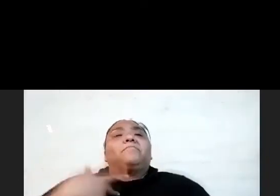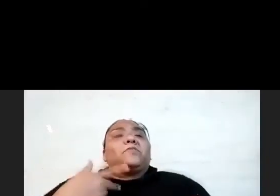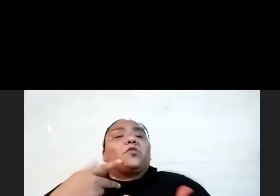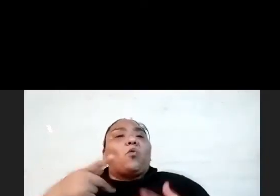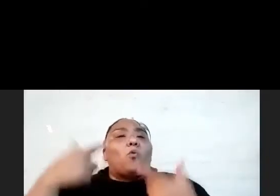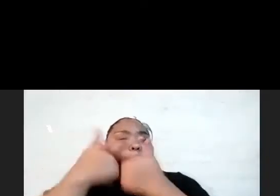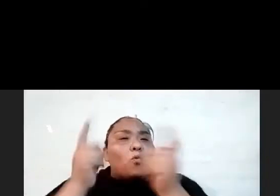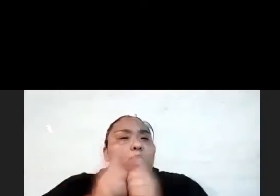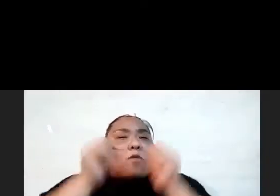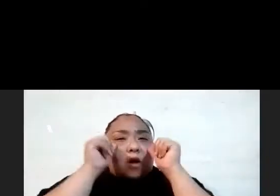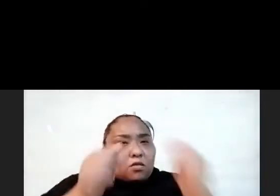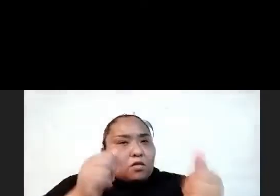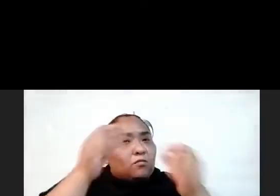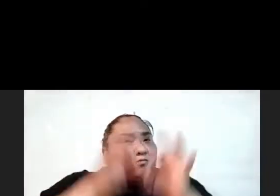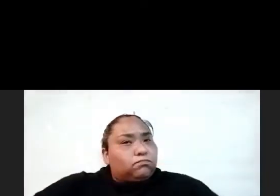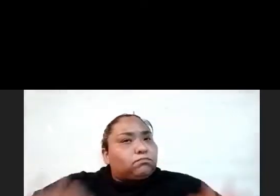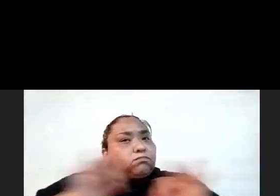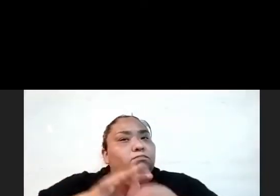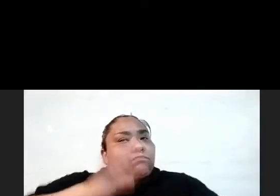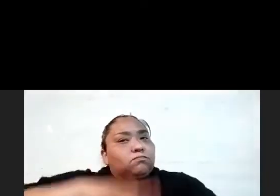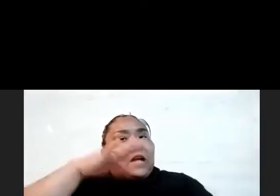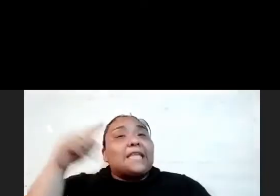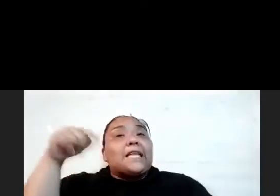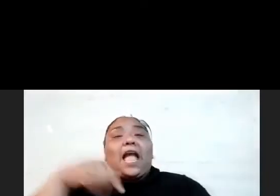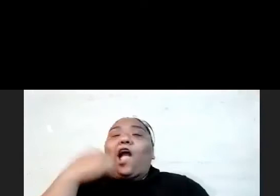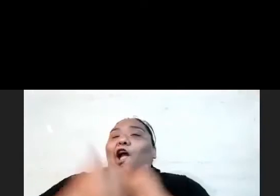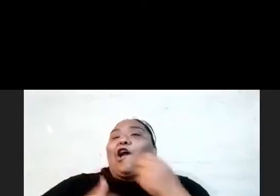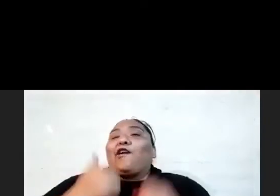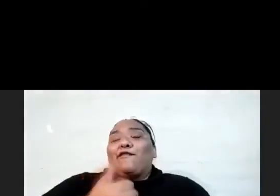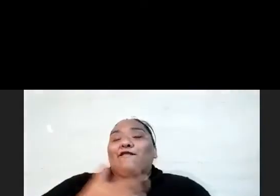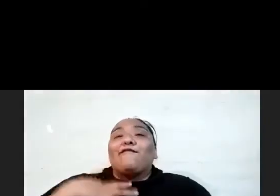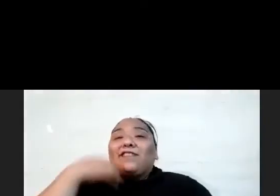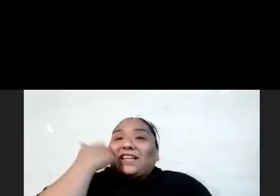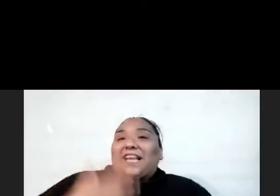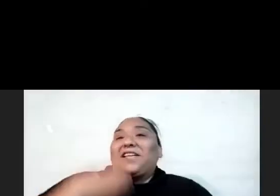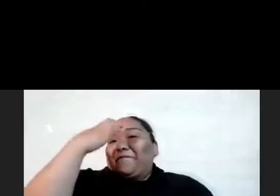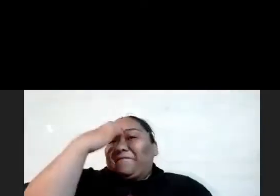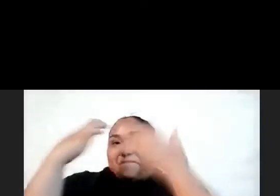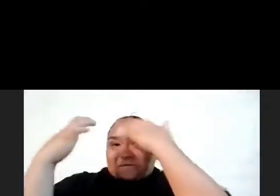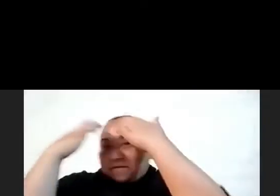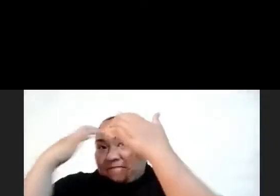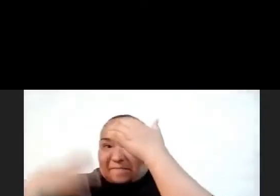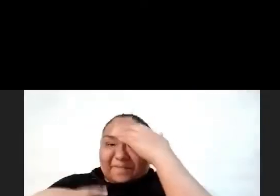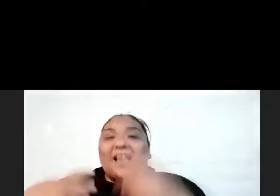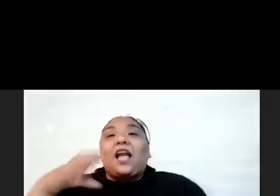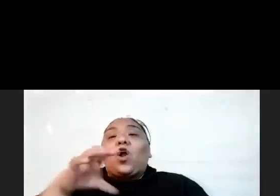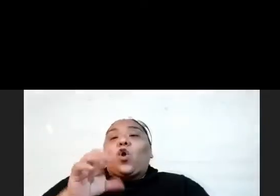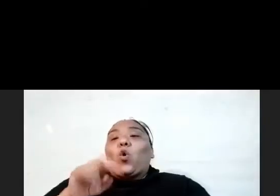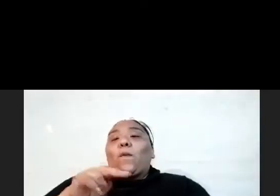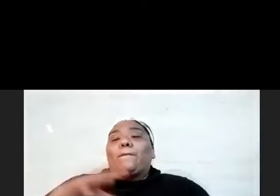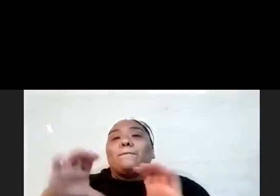vulnerables, y este año, pues bueno, queremos acercarnos y conocer a la comunidad